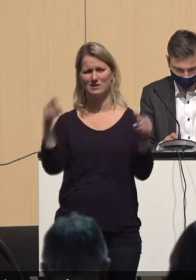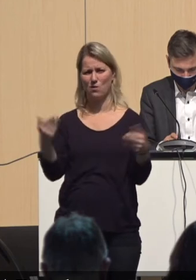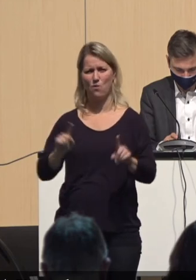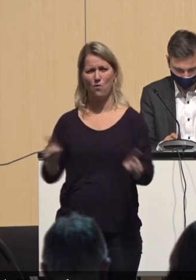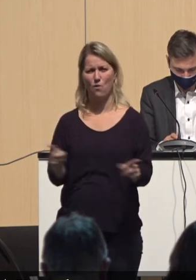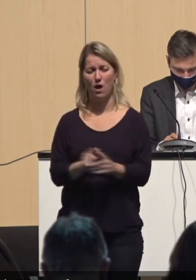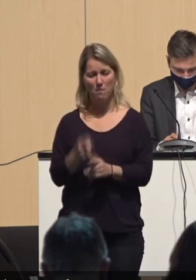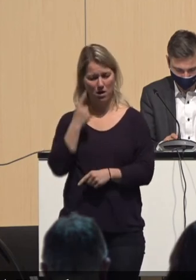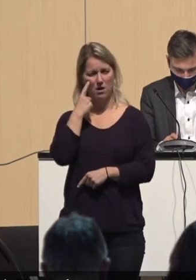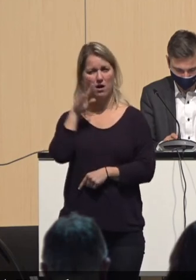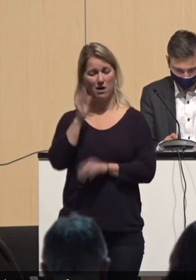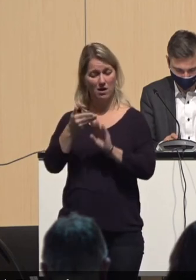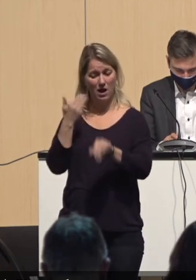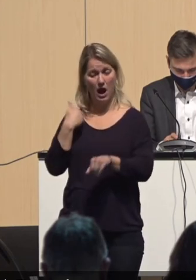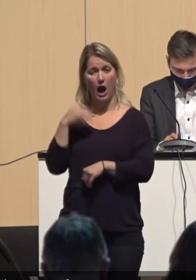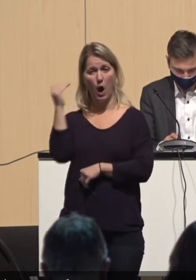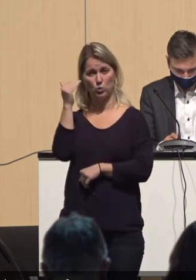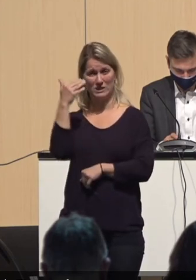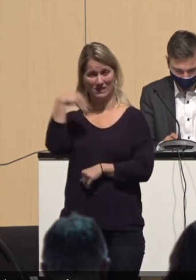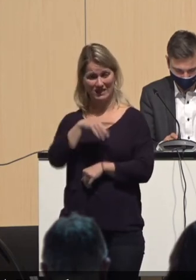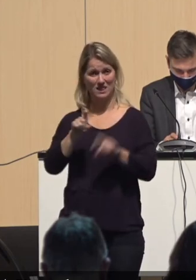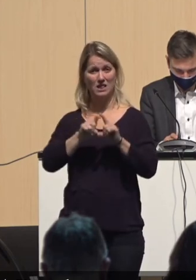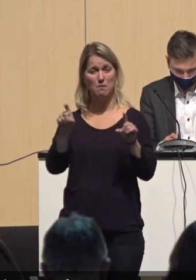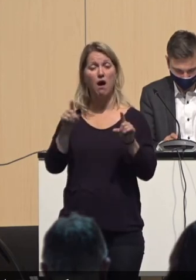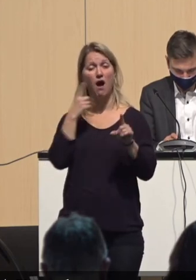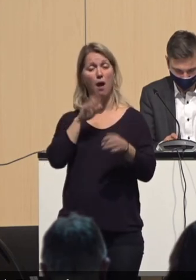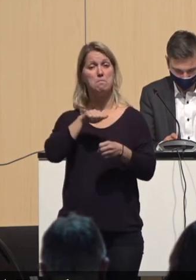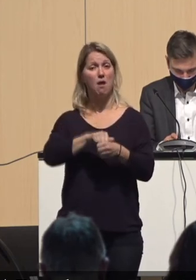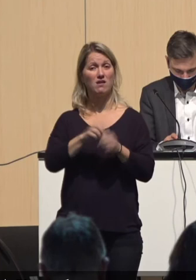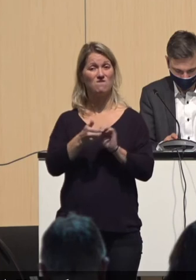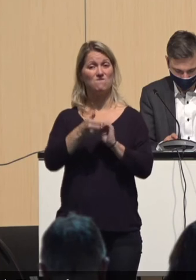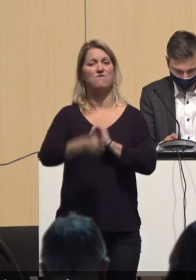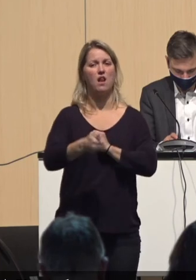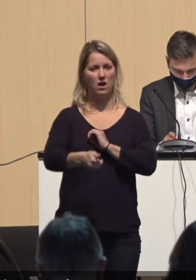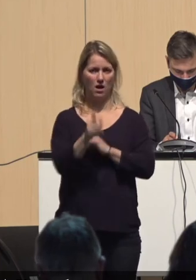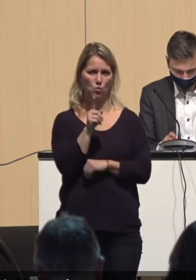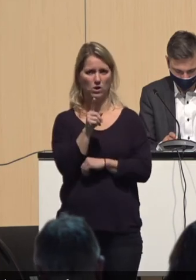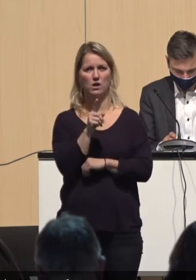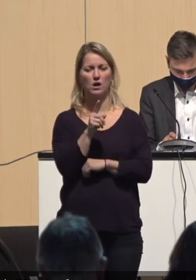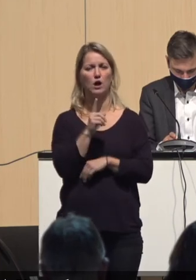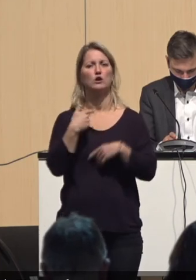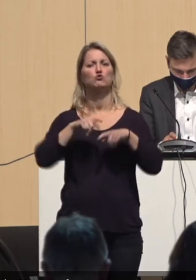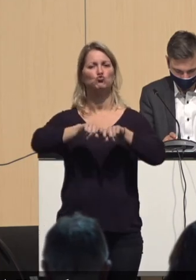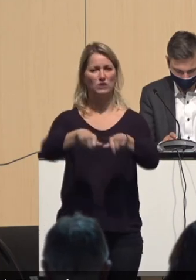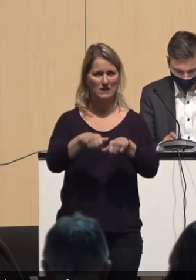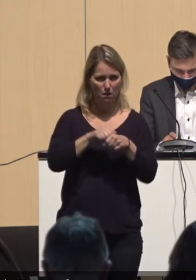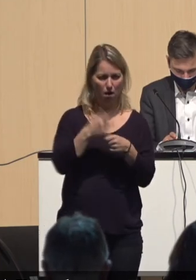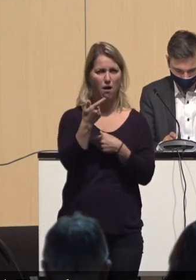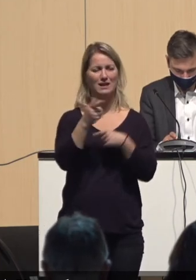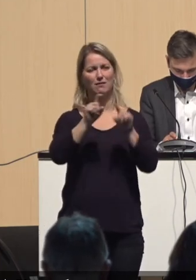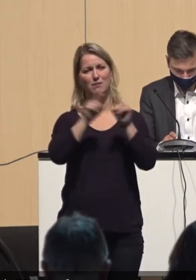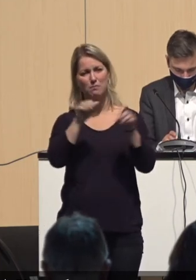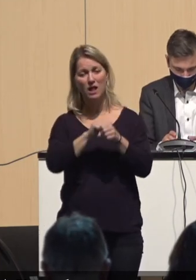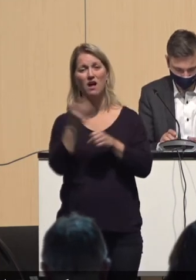haben im August über die Verlängerung der Märkte gesprochen, der Weihnachtsmärkte, der thematischen Weihnachtsmärkte des Striezelmarktes. Da war das